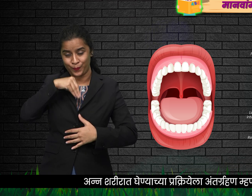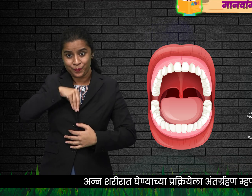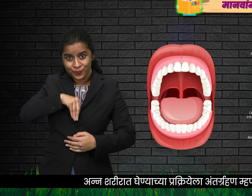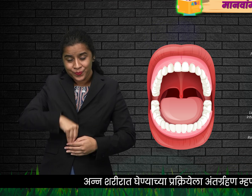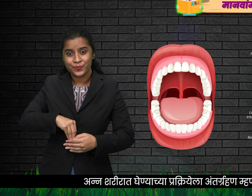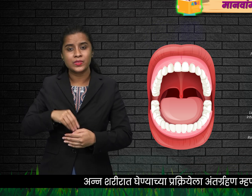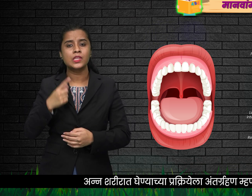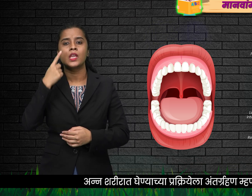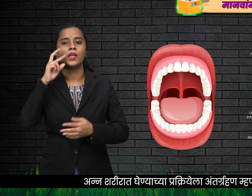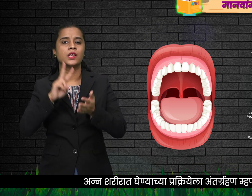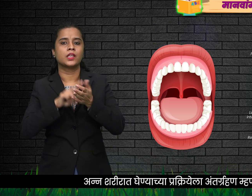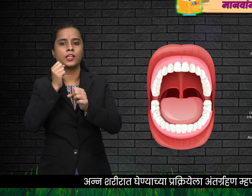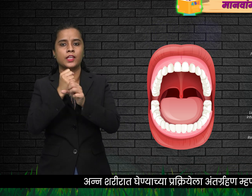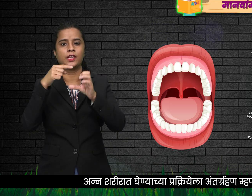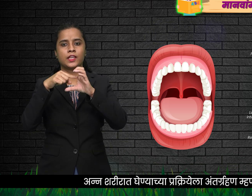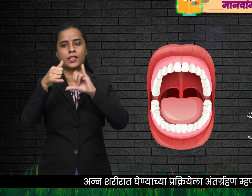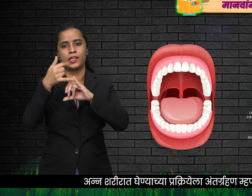म्हणतात.